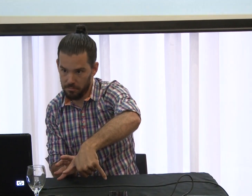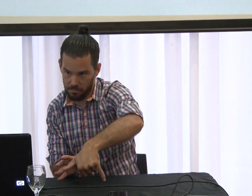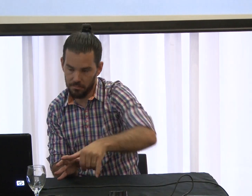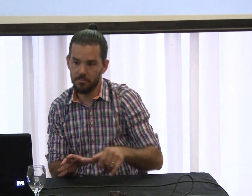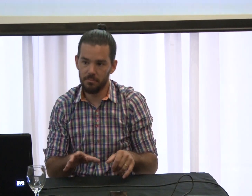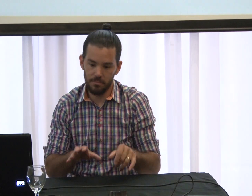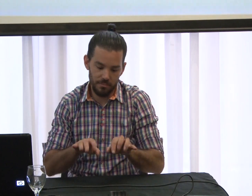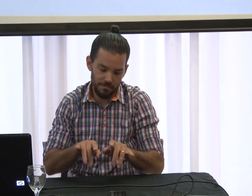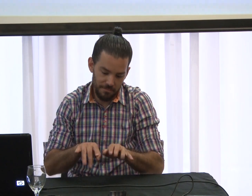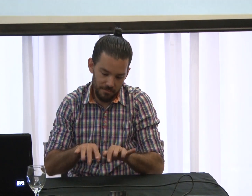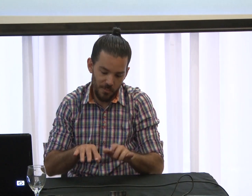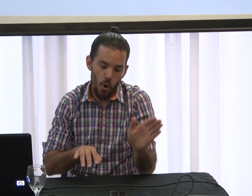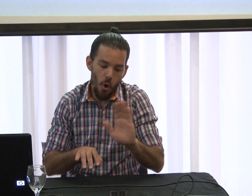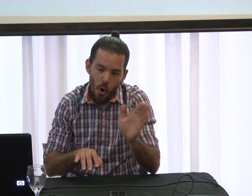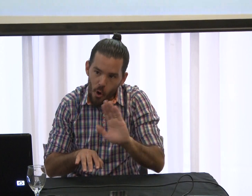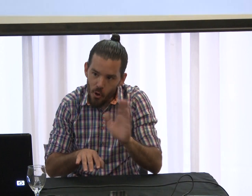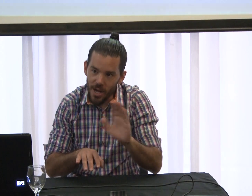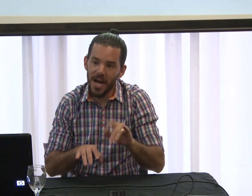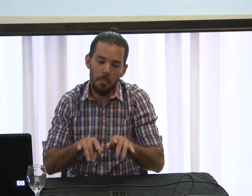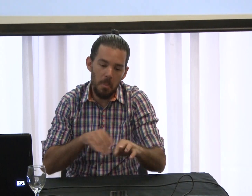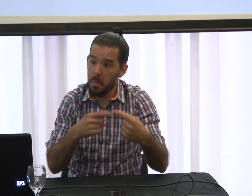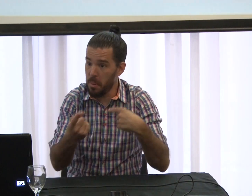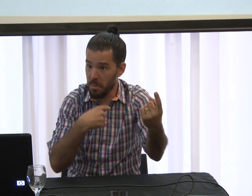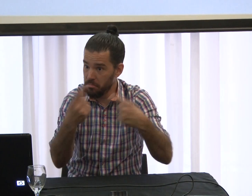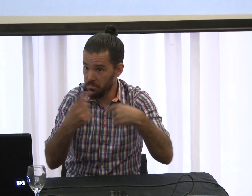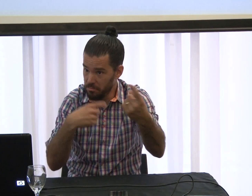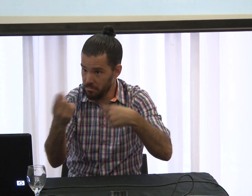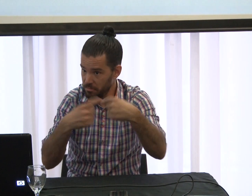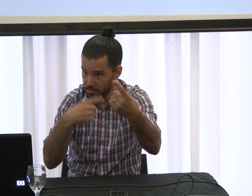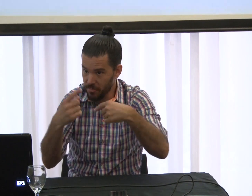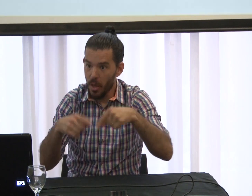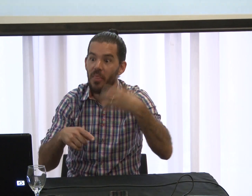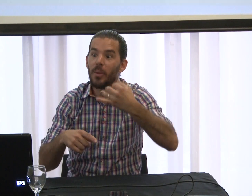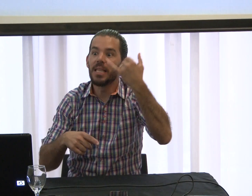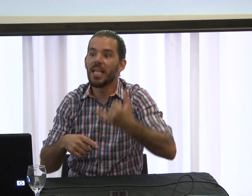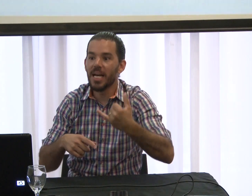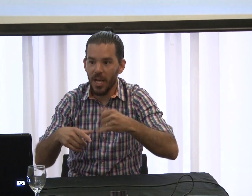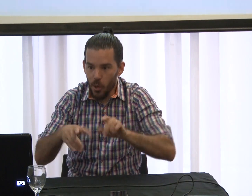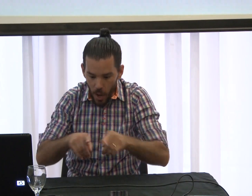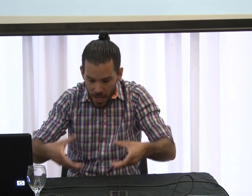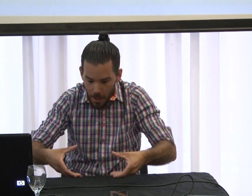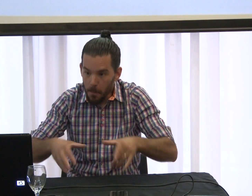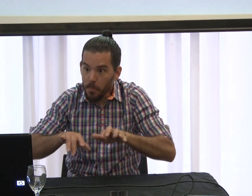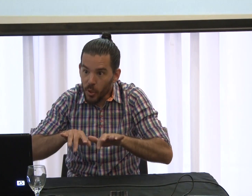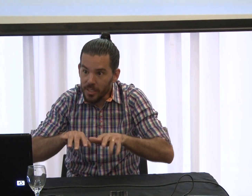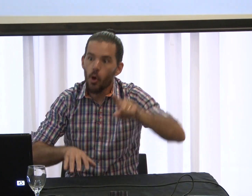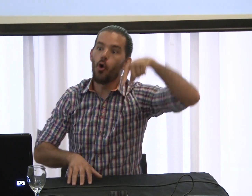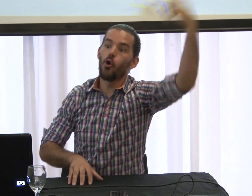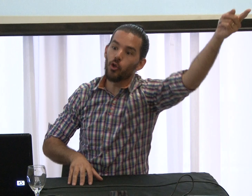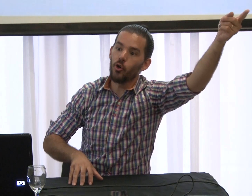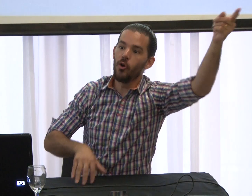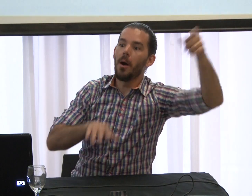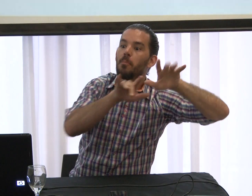teclado. Bueno, redactábamos el mensaje, hola, conversábamos y demás. Y tenía